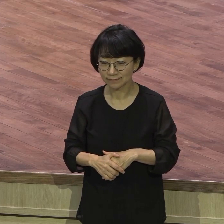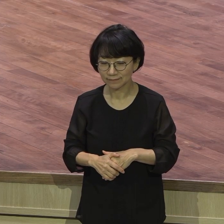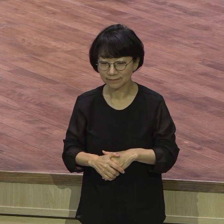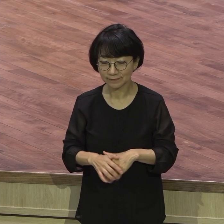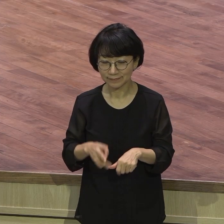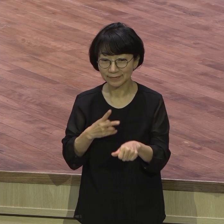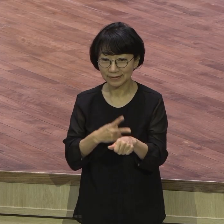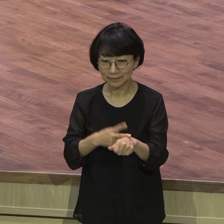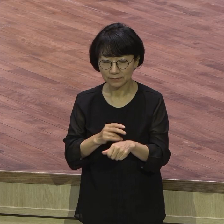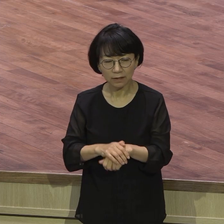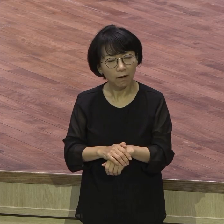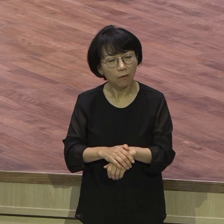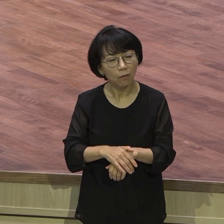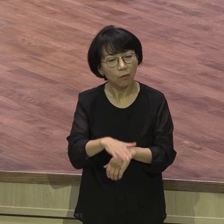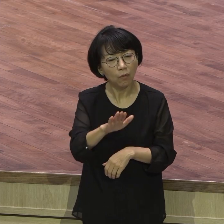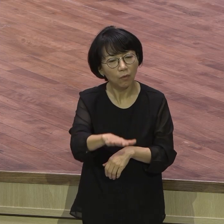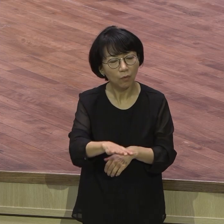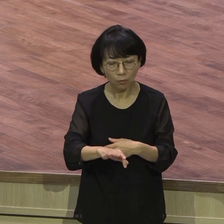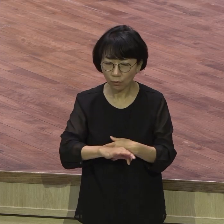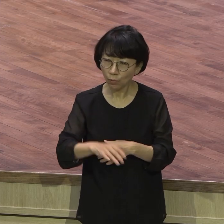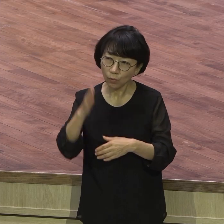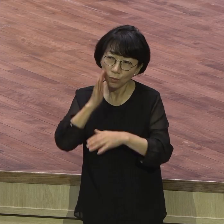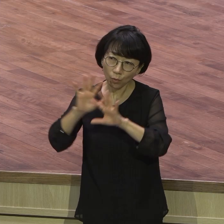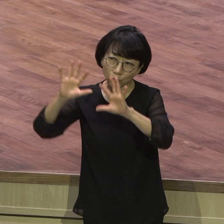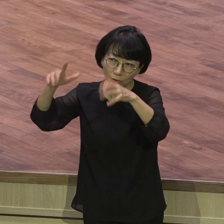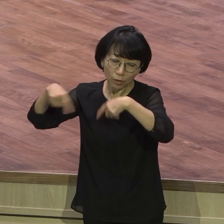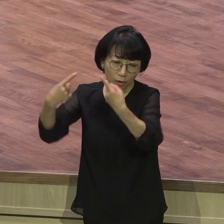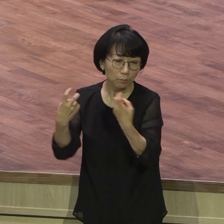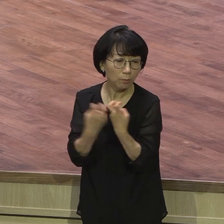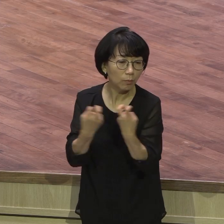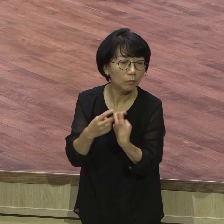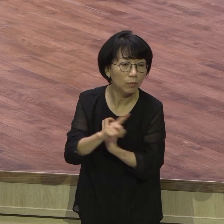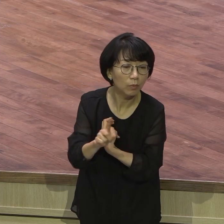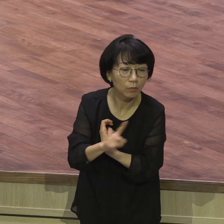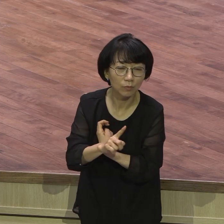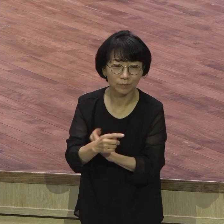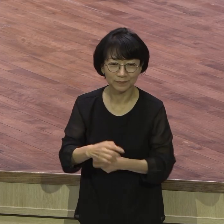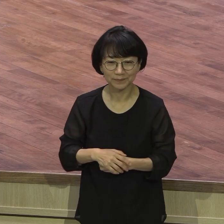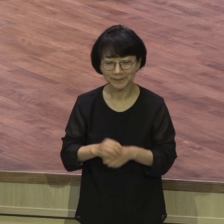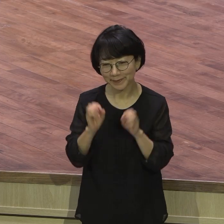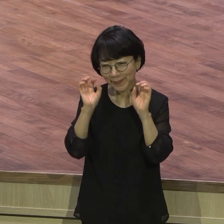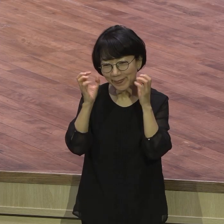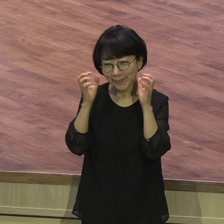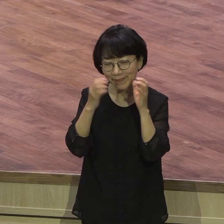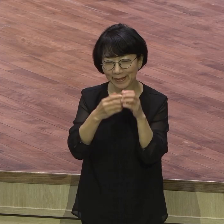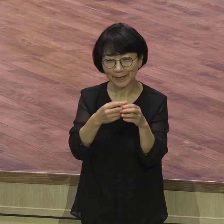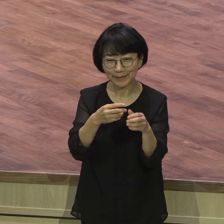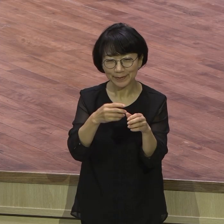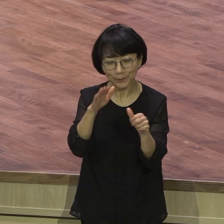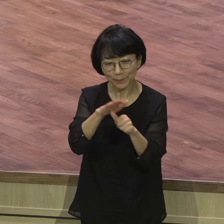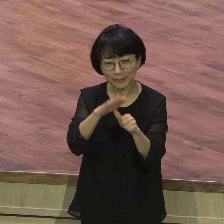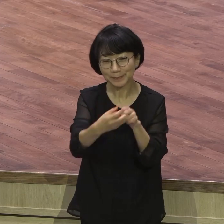선생님 그러면 어떻게 하면 천국 가나요 라고 질문을 하니까 아이들이 뭐라고 말했냐